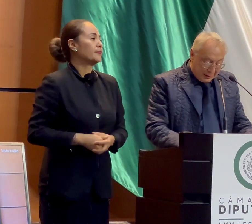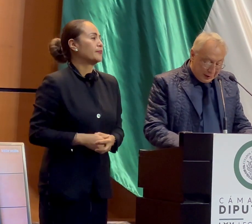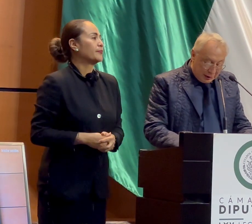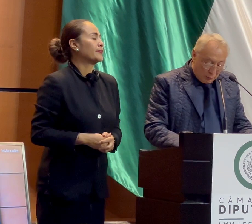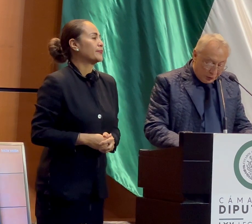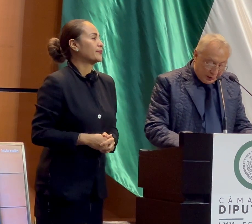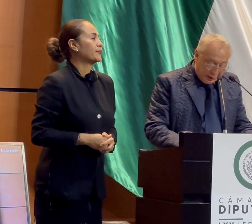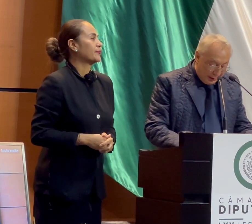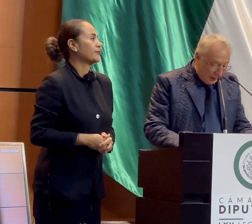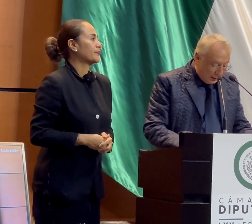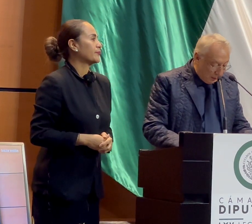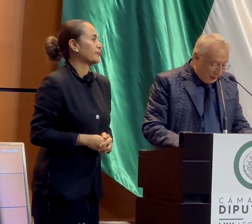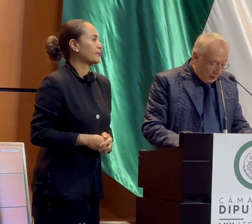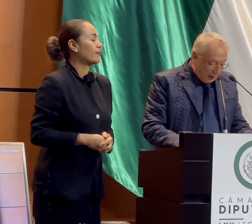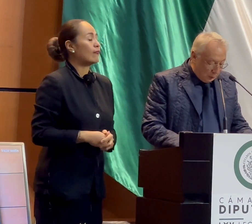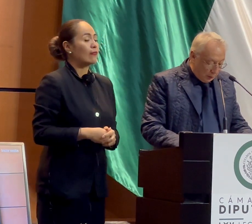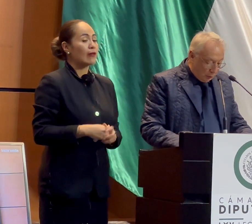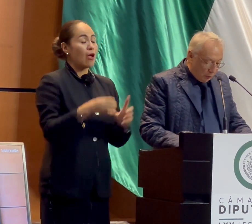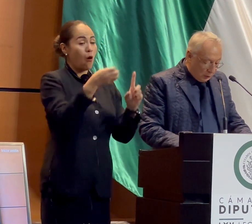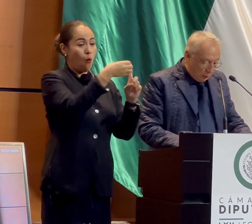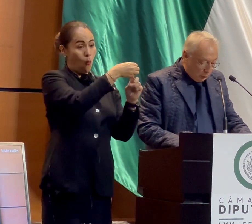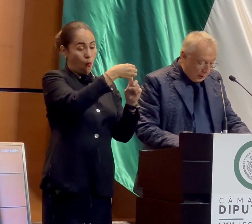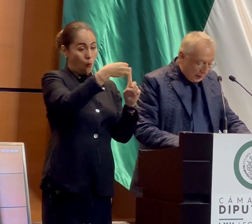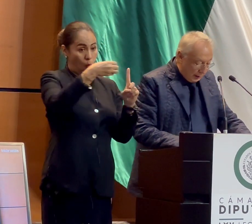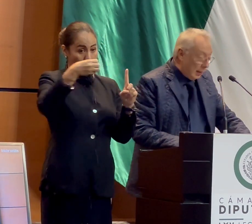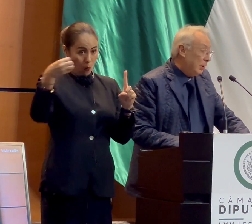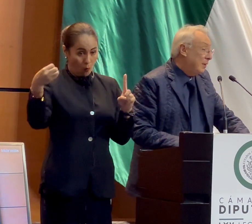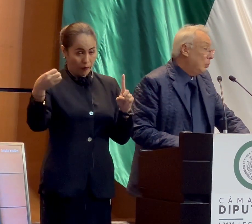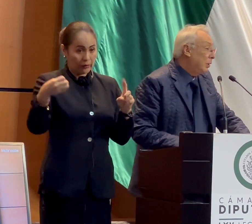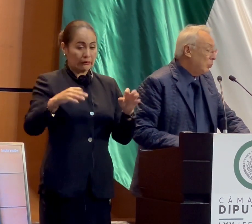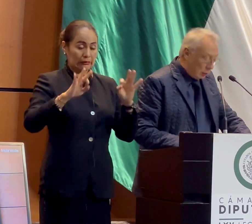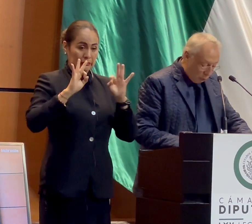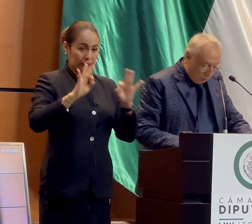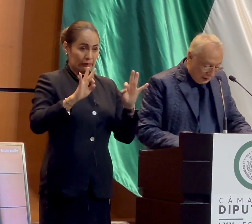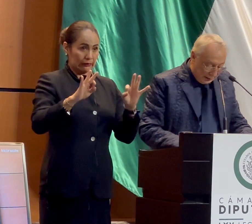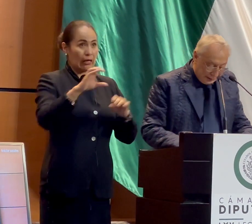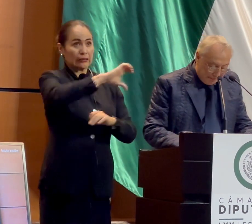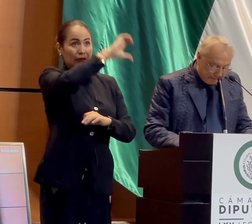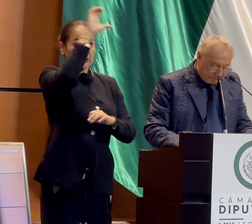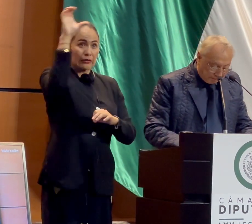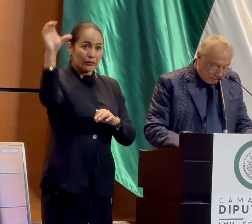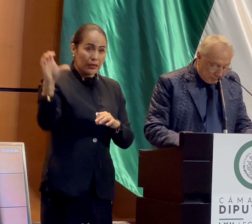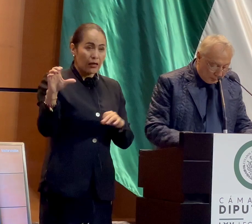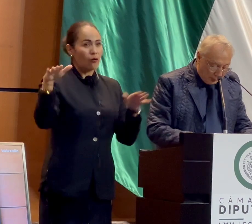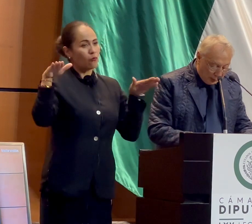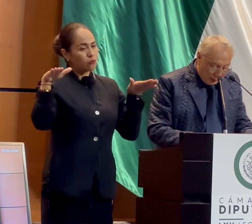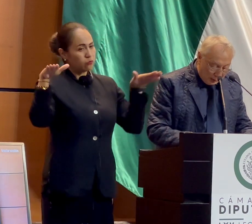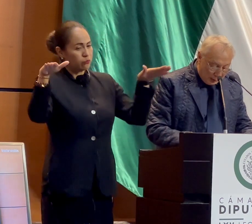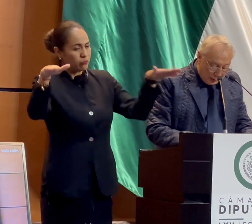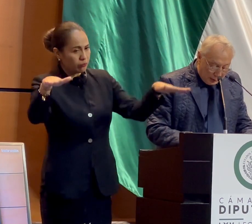Para mantener el orden y expedita y sobre todo segura la aviación de nuestro país,